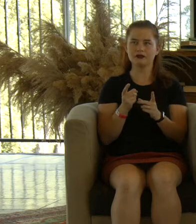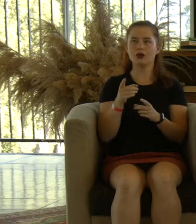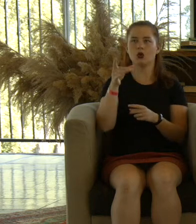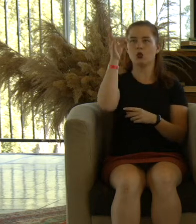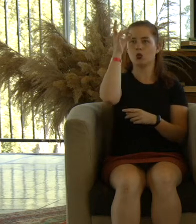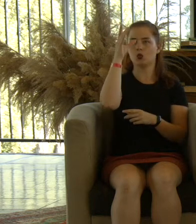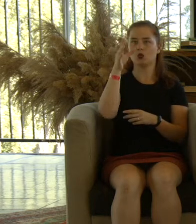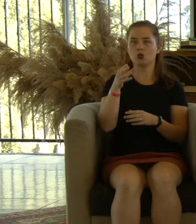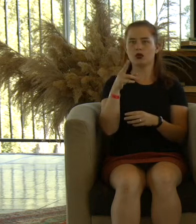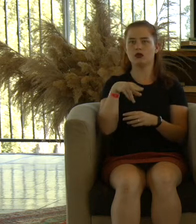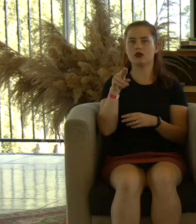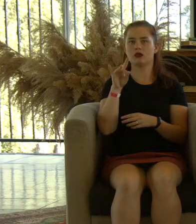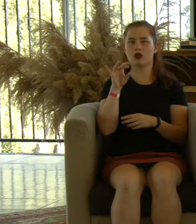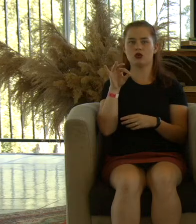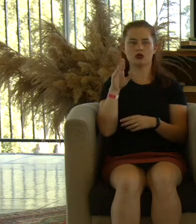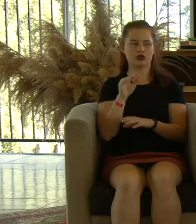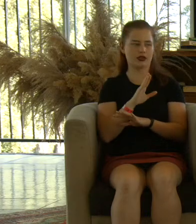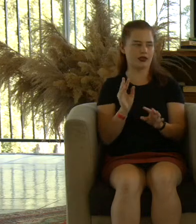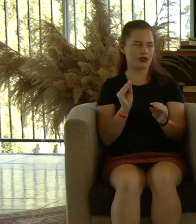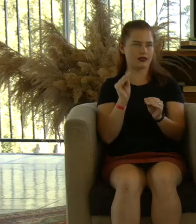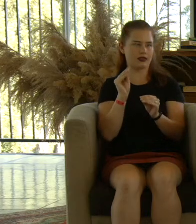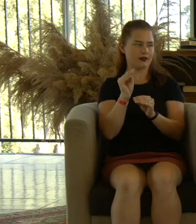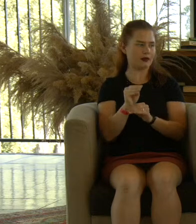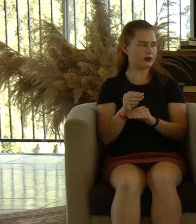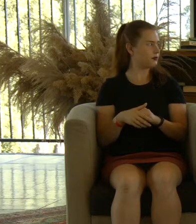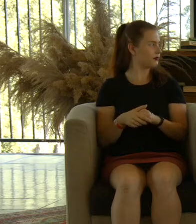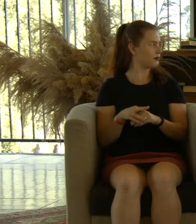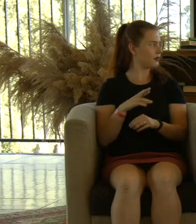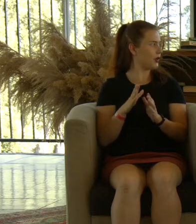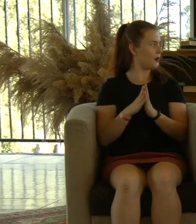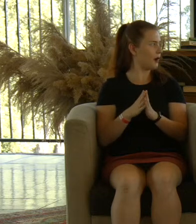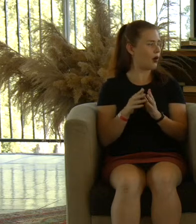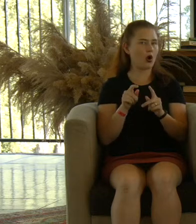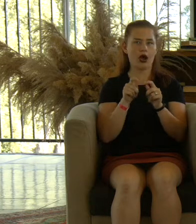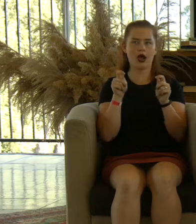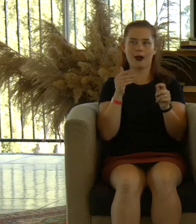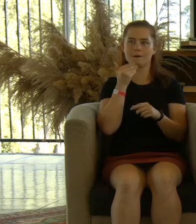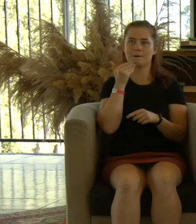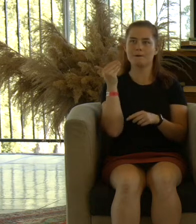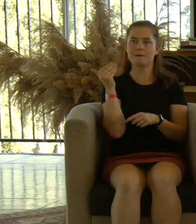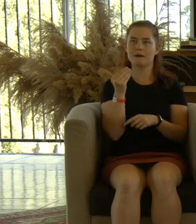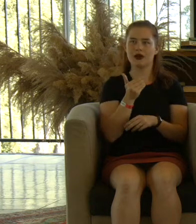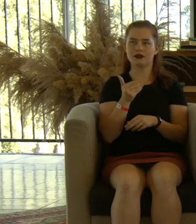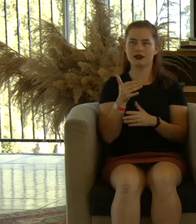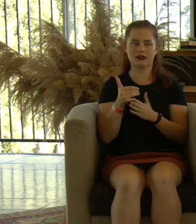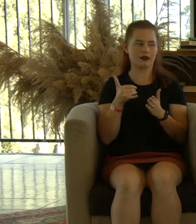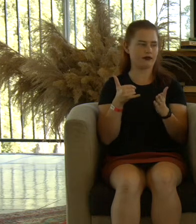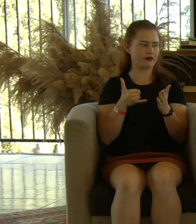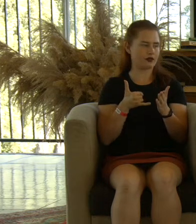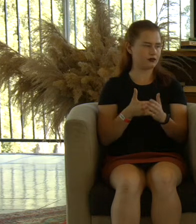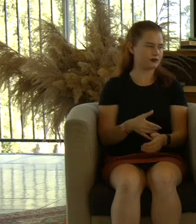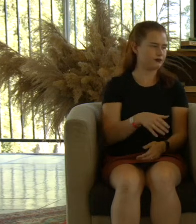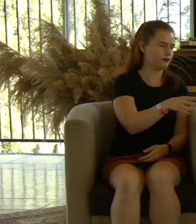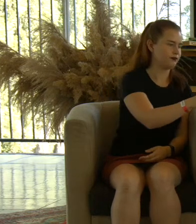не добавляют. В low intervention добавляют. Я попрошу открыть последнее вино. Вань, откройте, да, еще